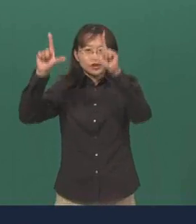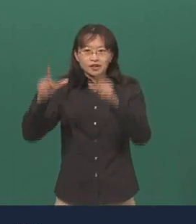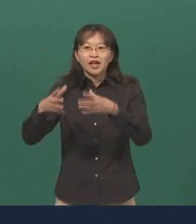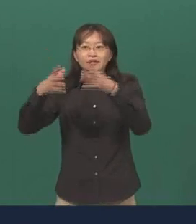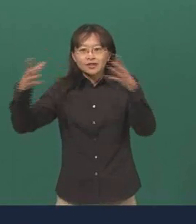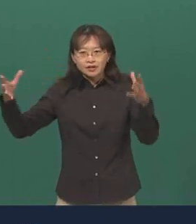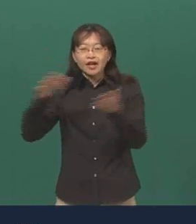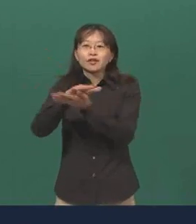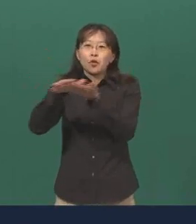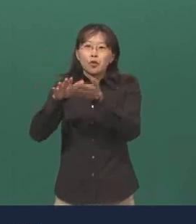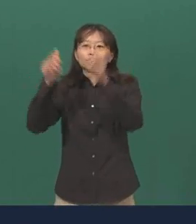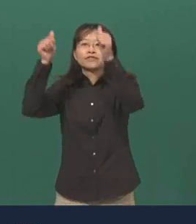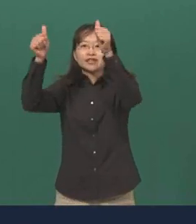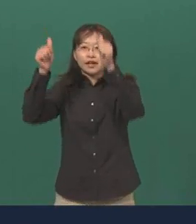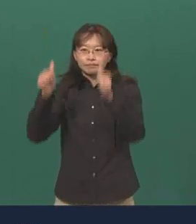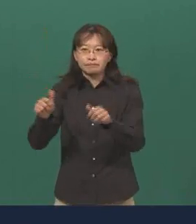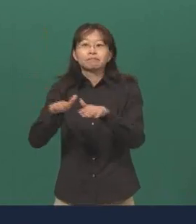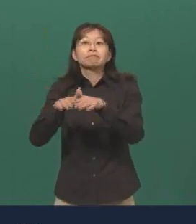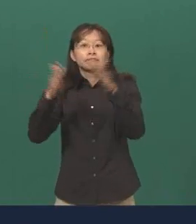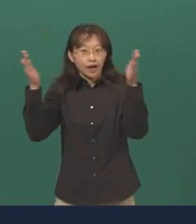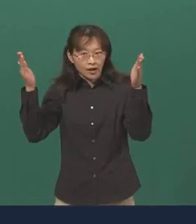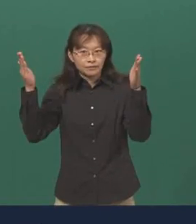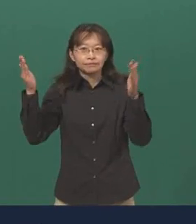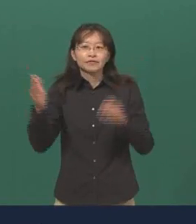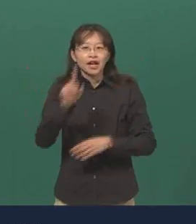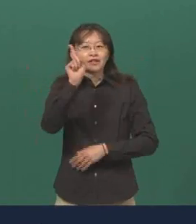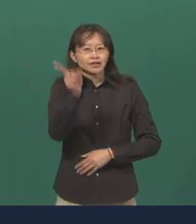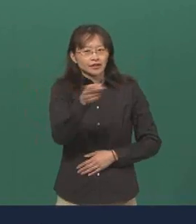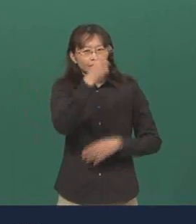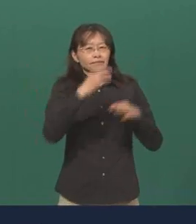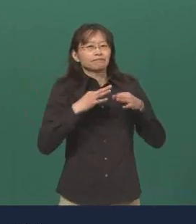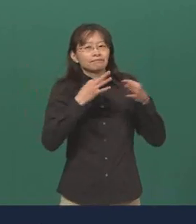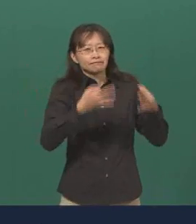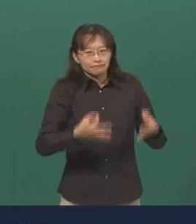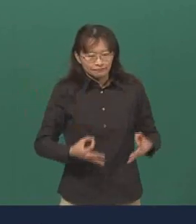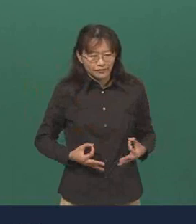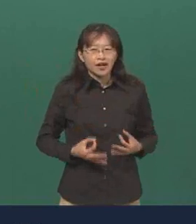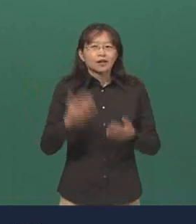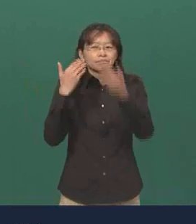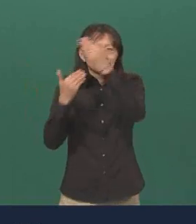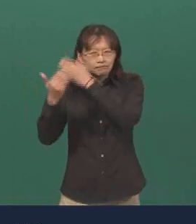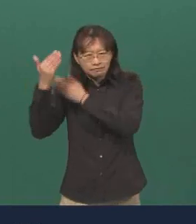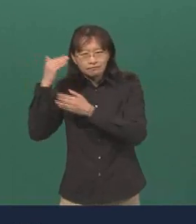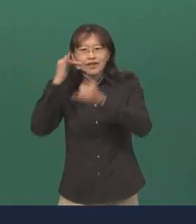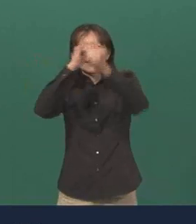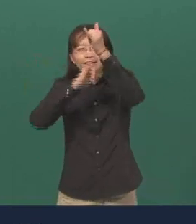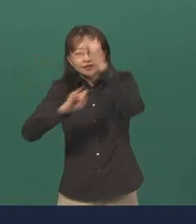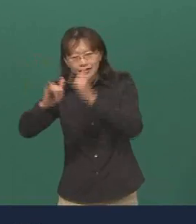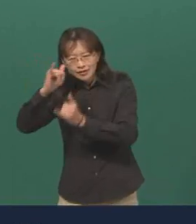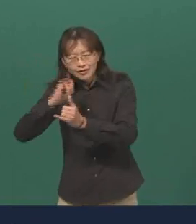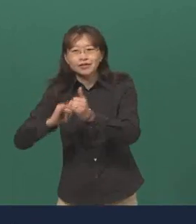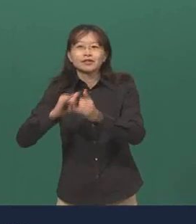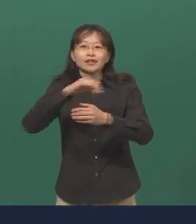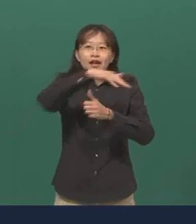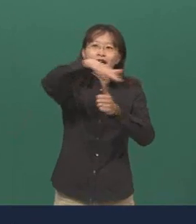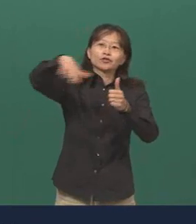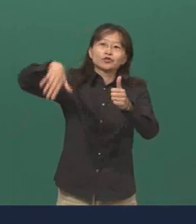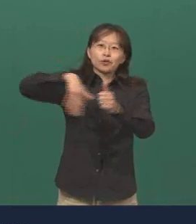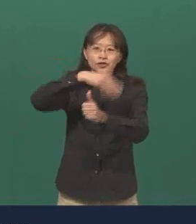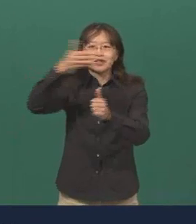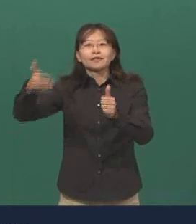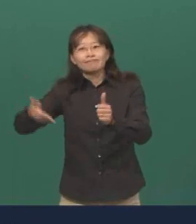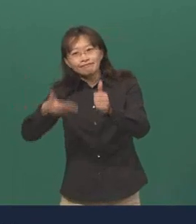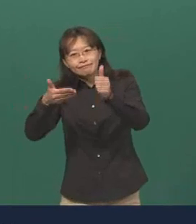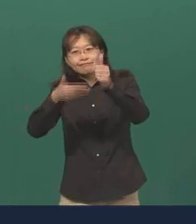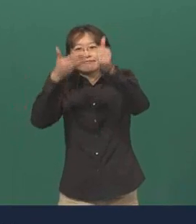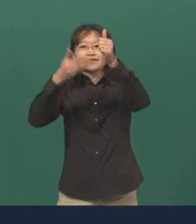豊かな自然や歴史の中で育まれた滋賀県の食品や伝統工芸品